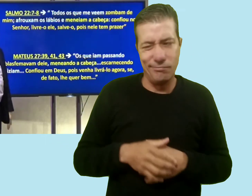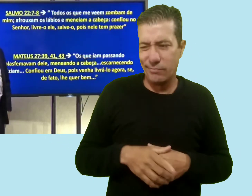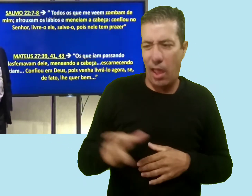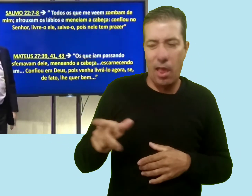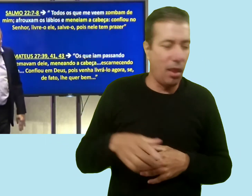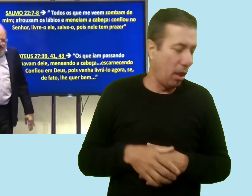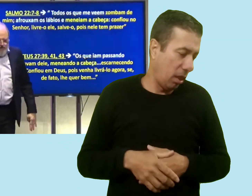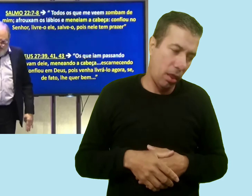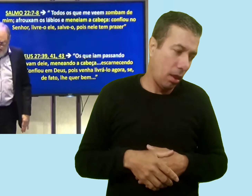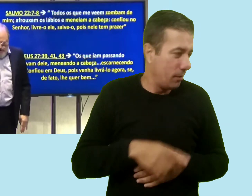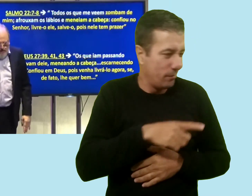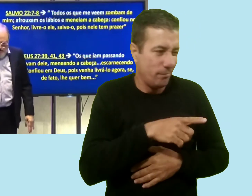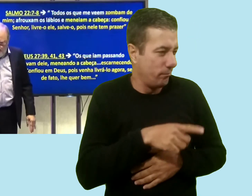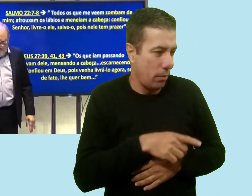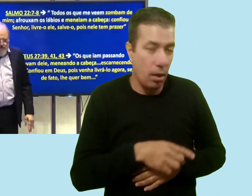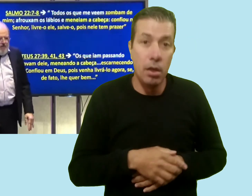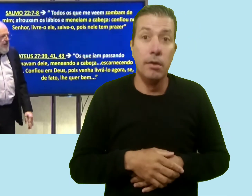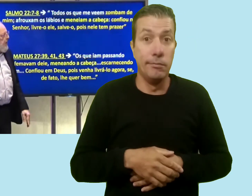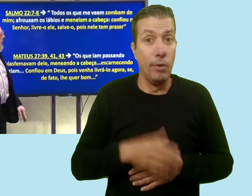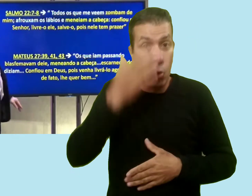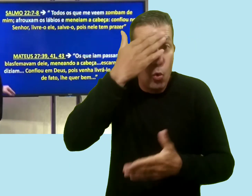Quando você desaprova alguma coisa, faz assim.